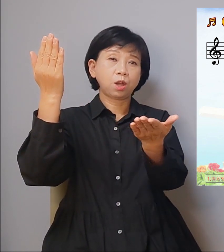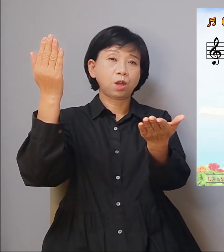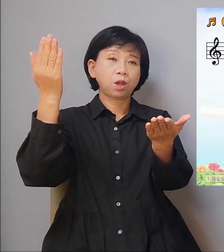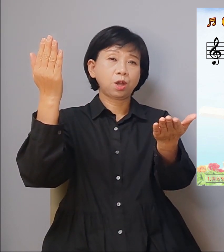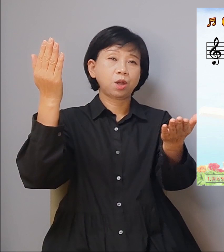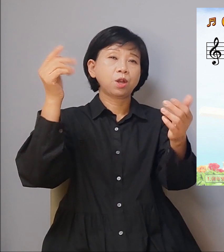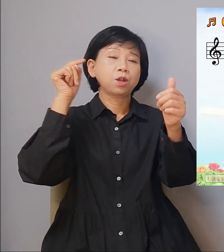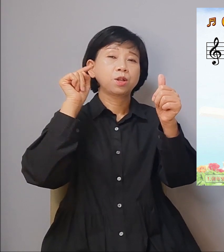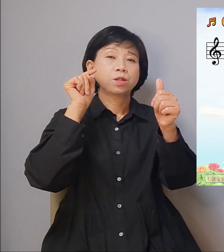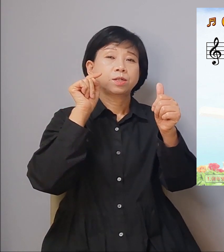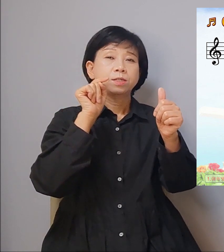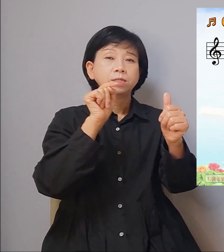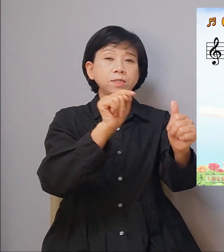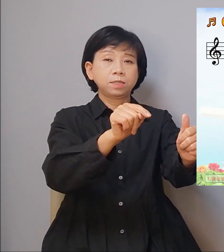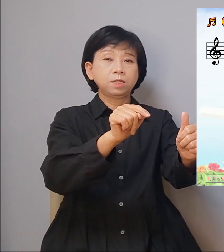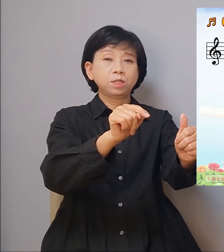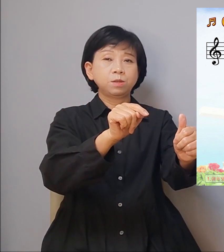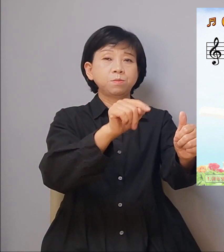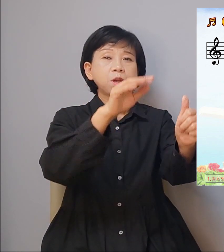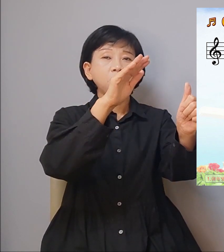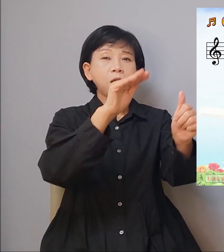그가 너